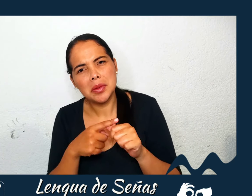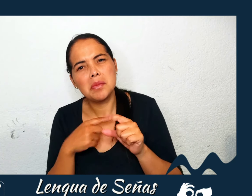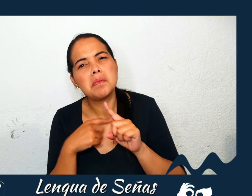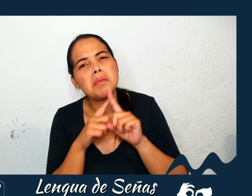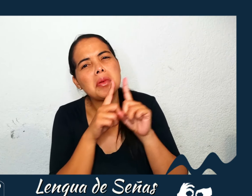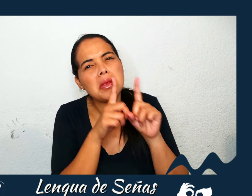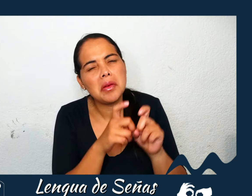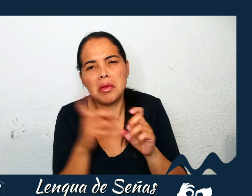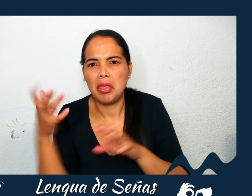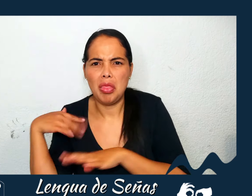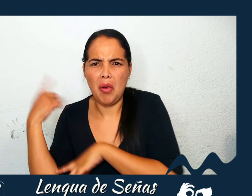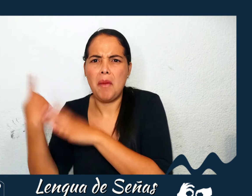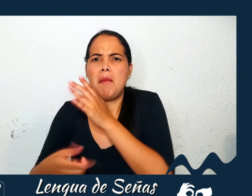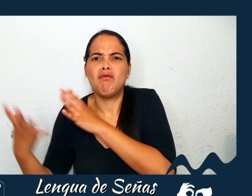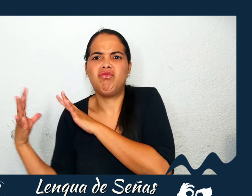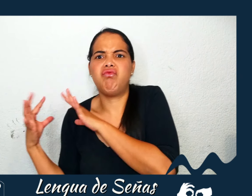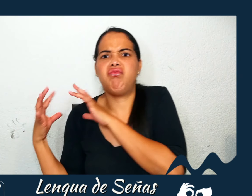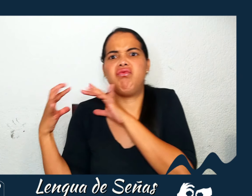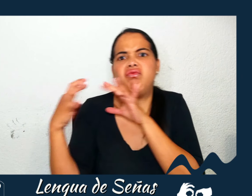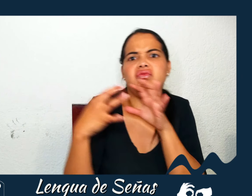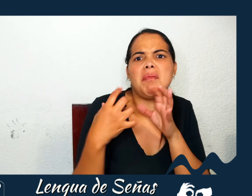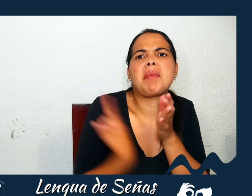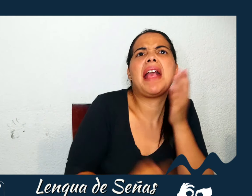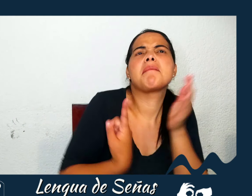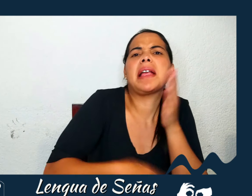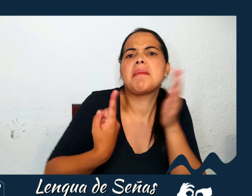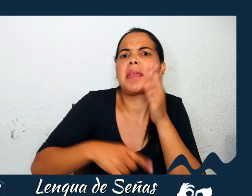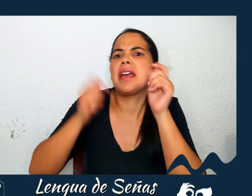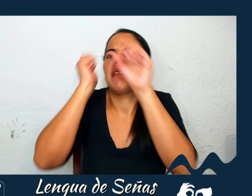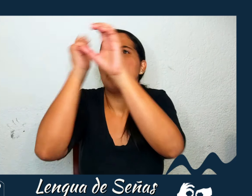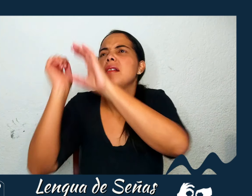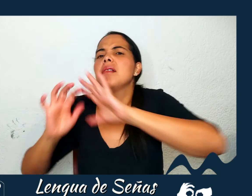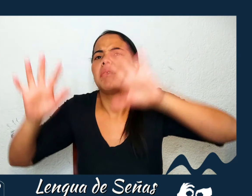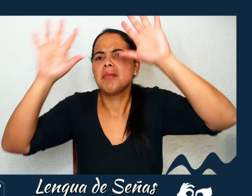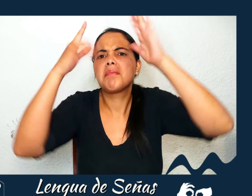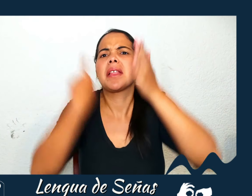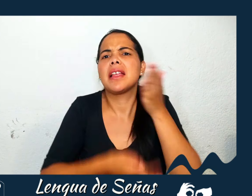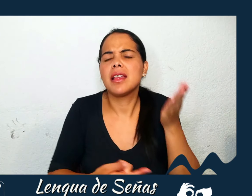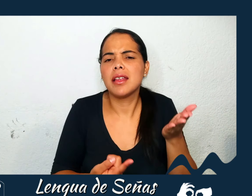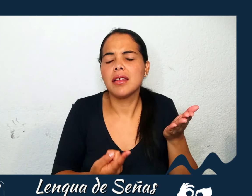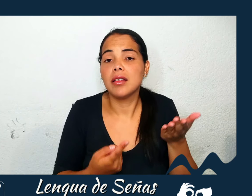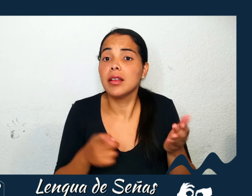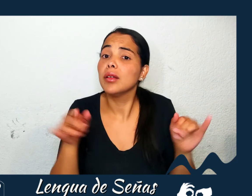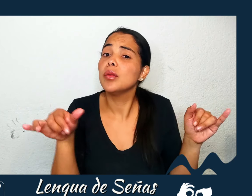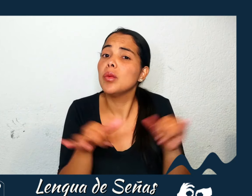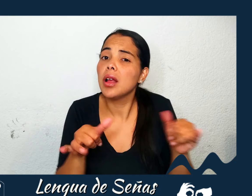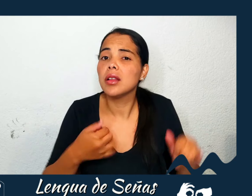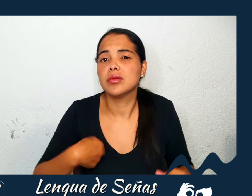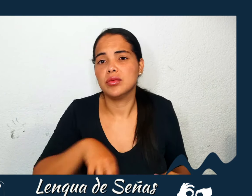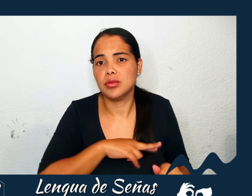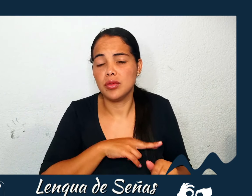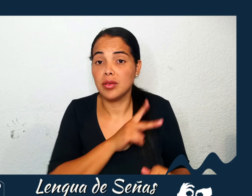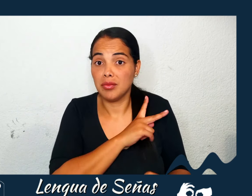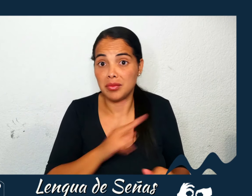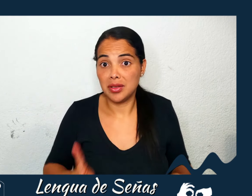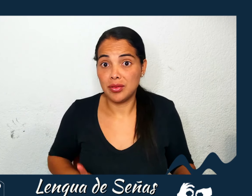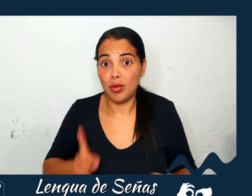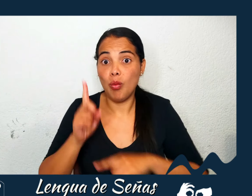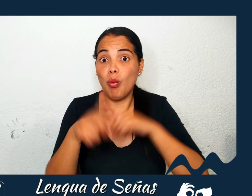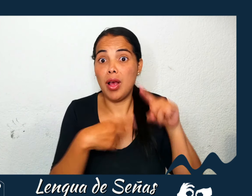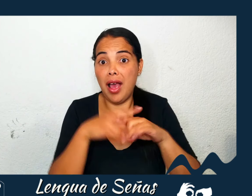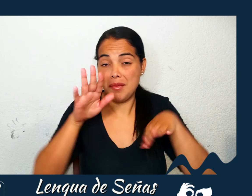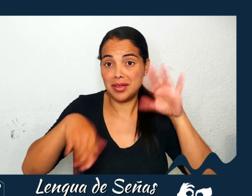nuestras vidas, sea que seamos nosotros o sea que sean otras personas. Lamentablemente muchos de